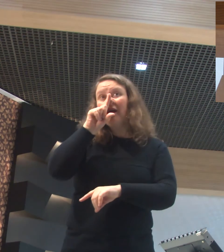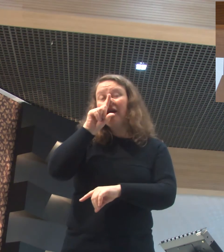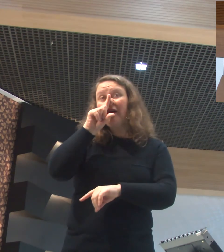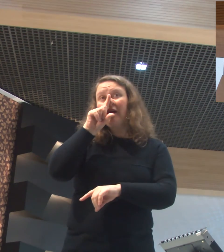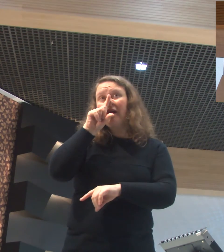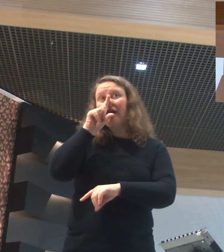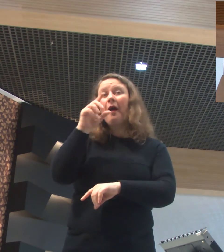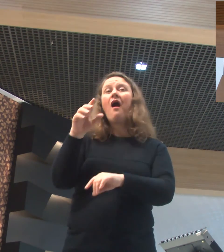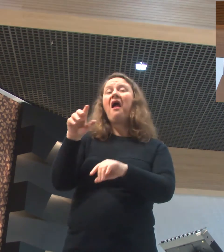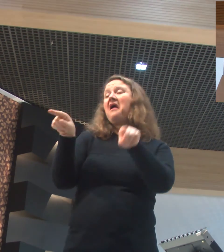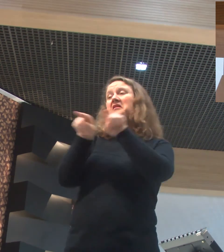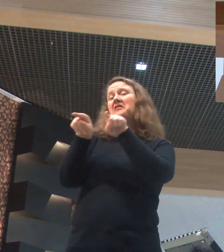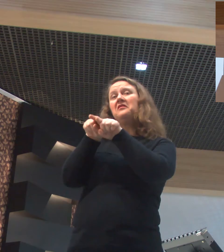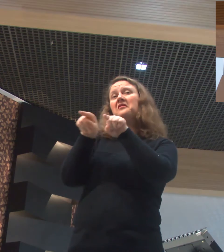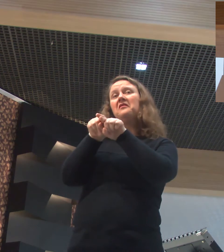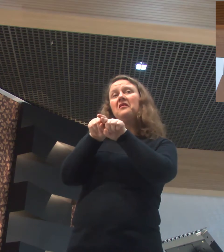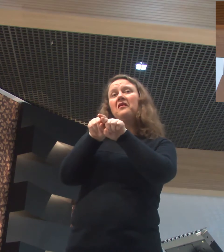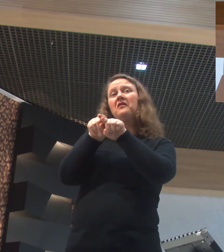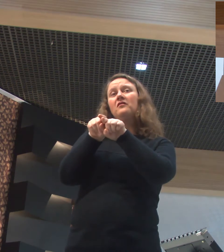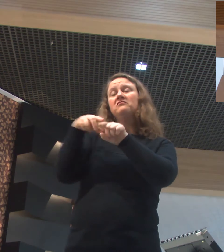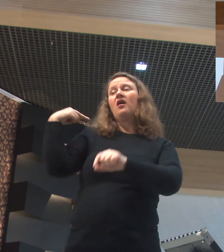era um artista de teatro.